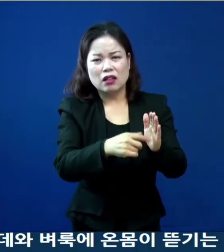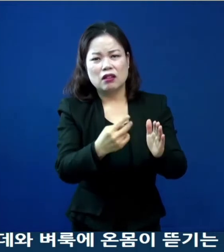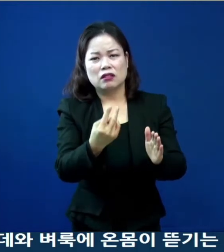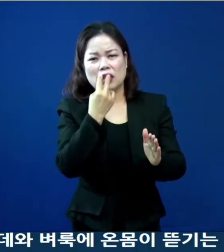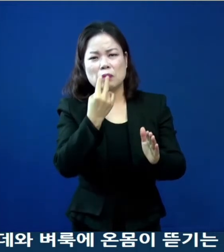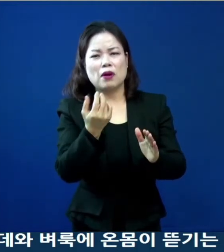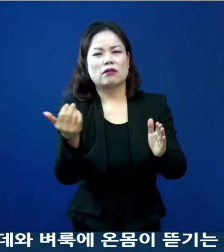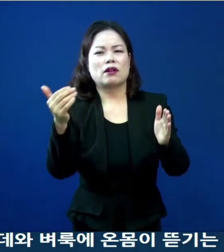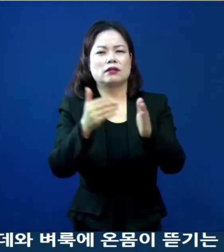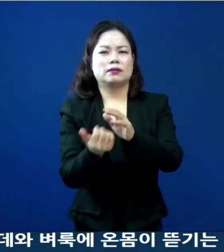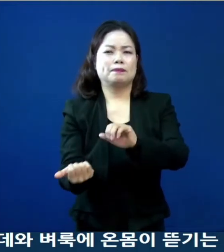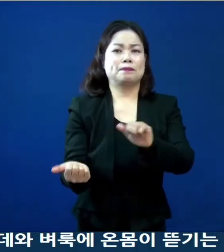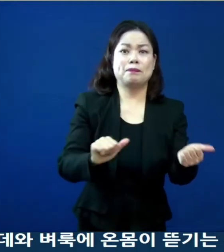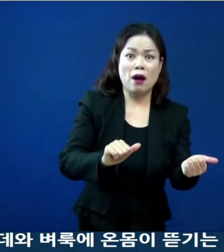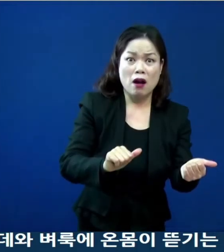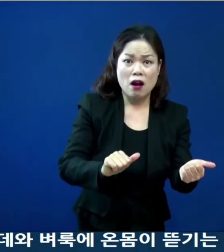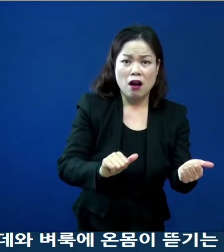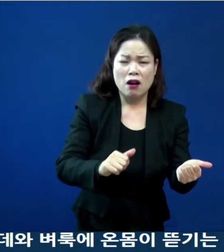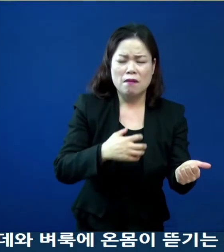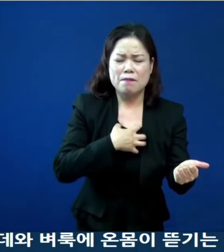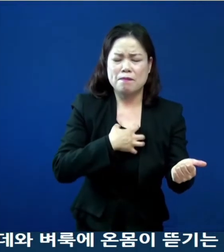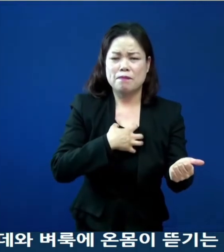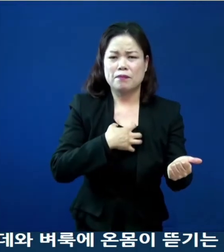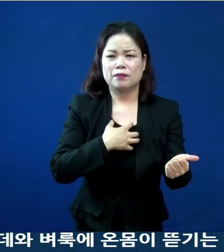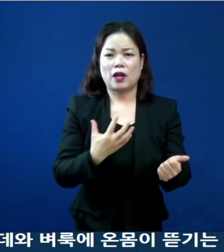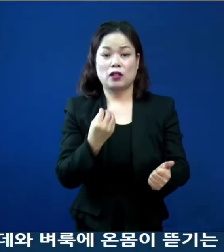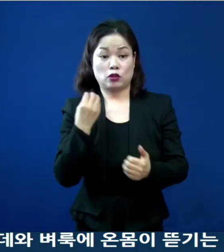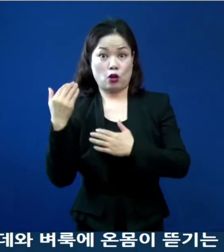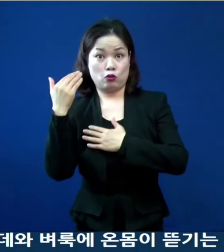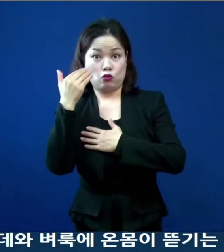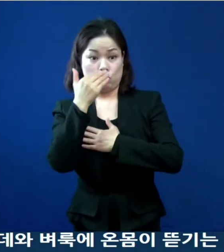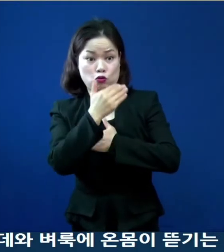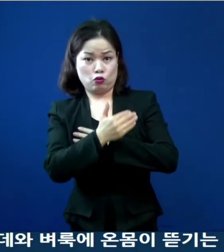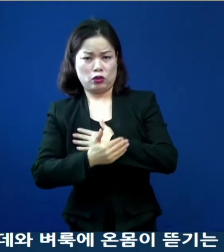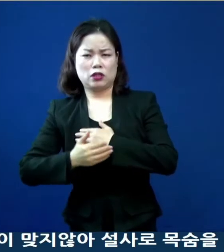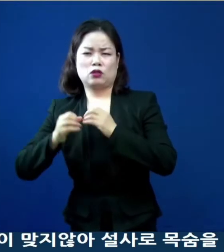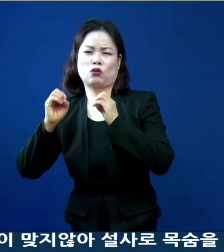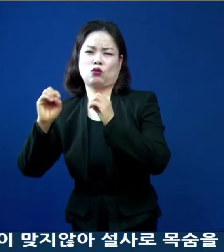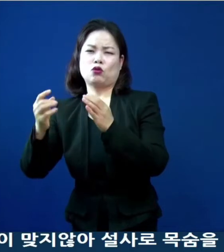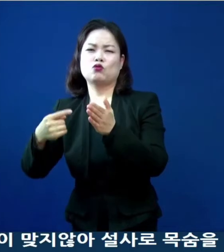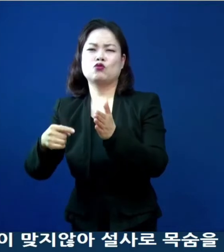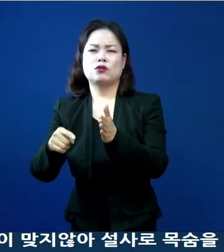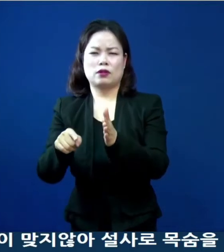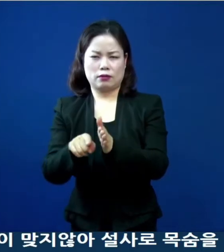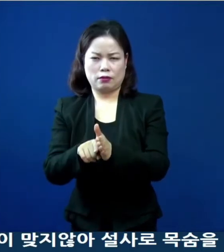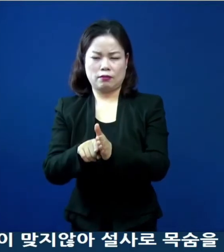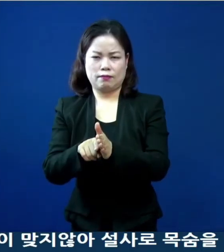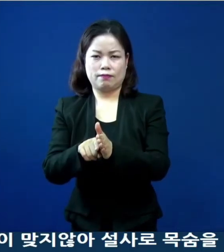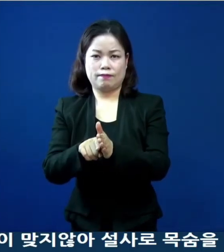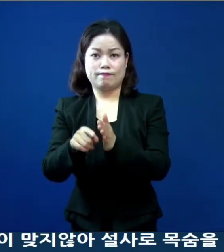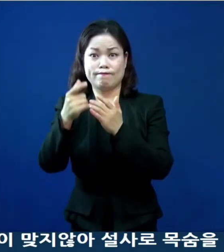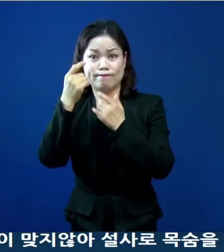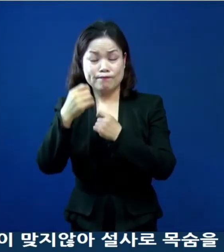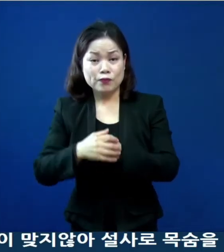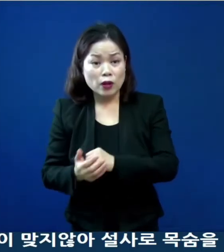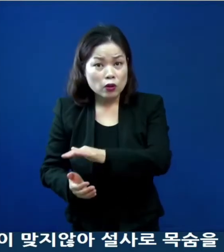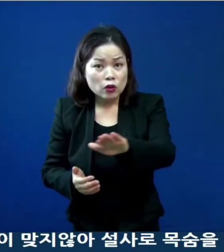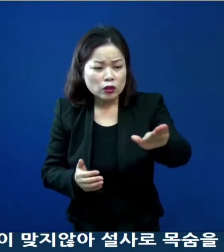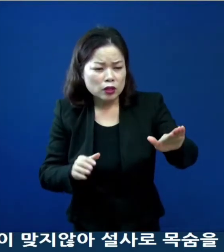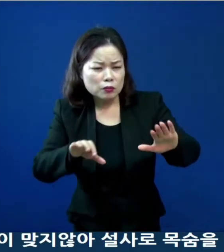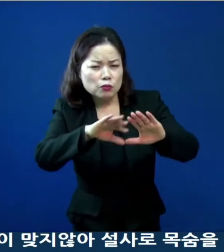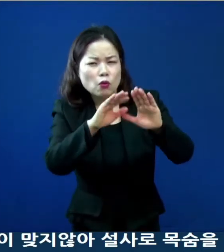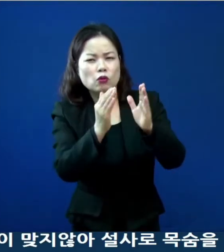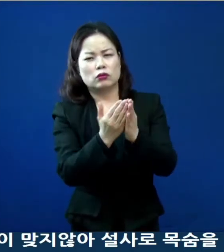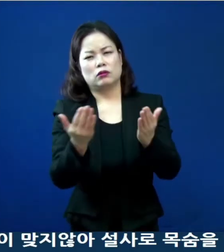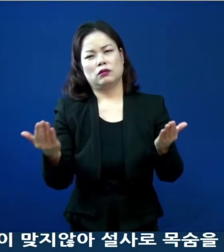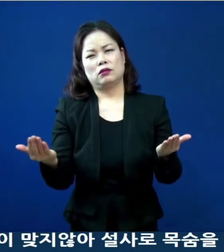목숨을 빼앗아갔죠. 왜? 성육신적인 선교를 하려고 했던 거죠. 여러분, 이 모든